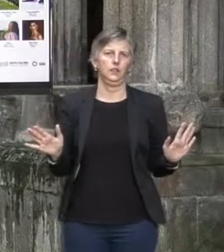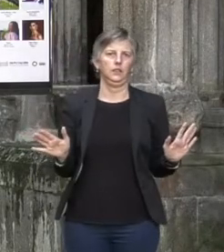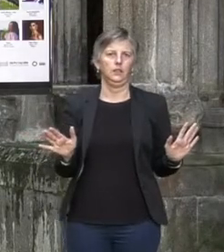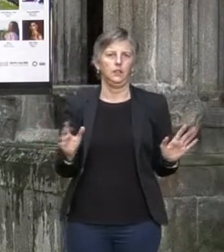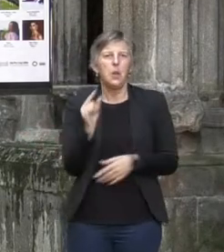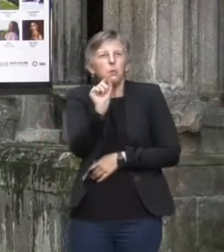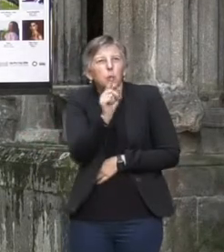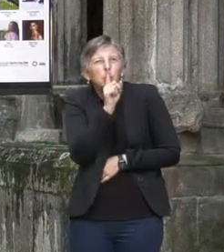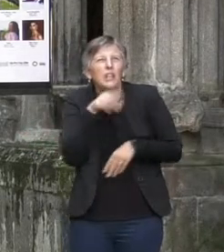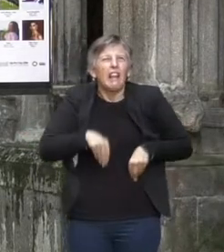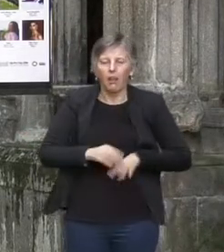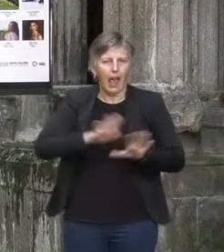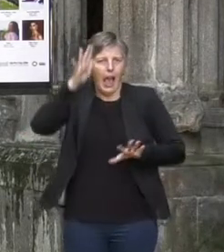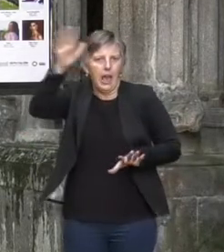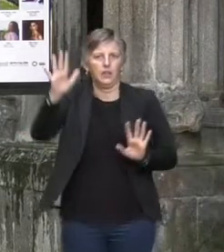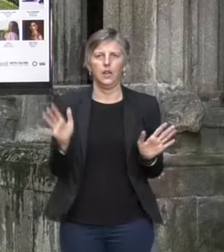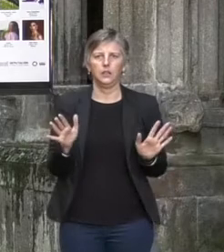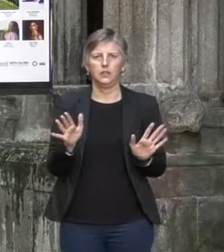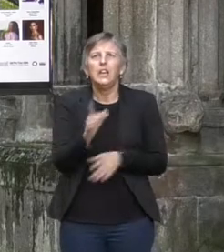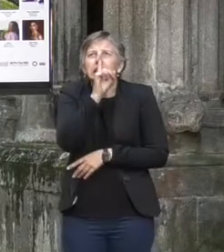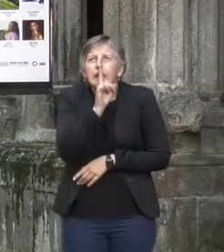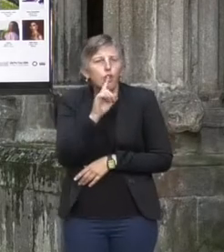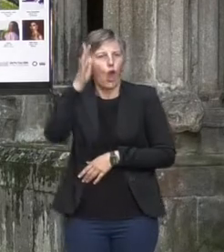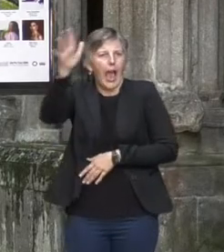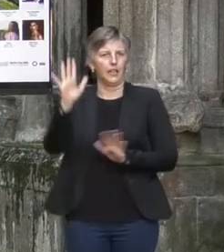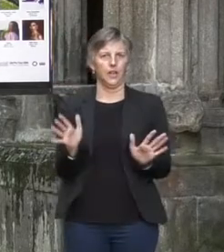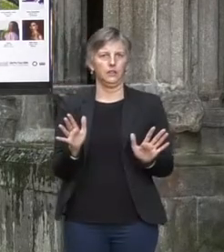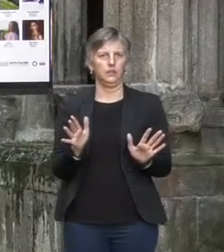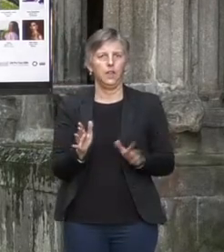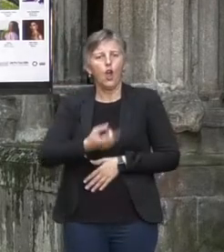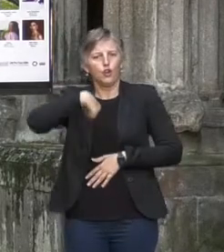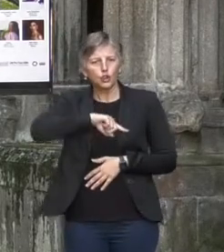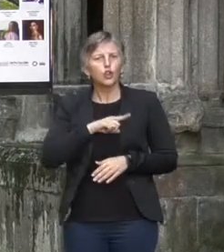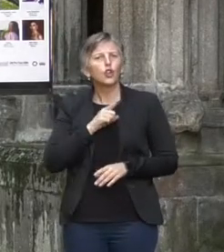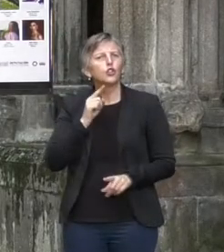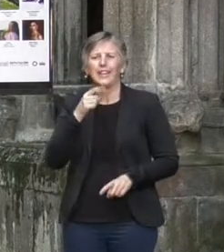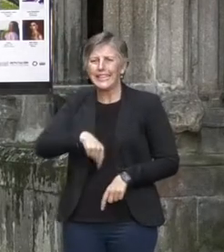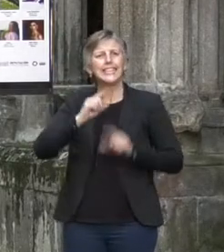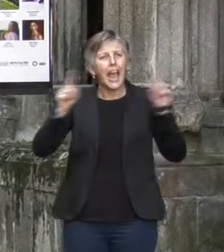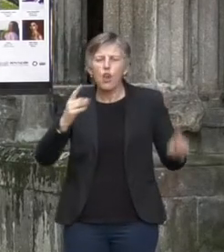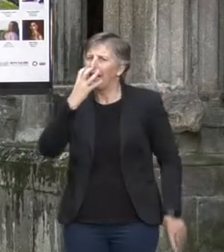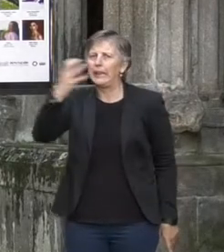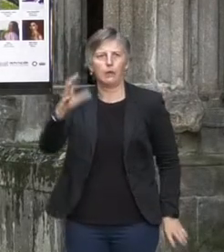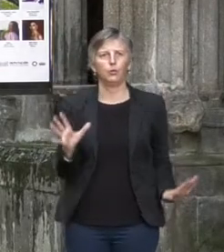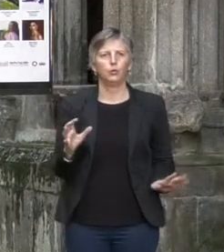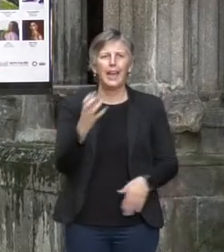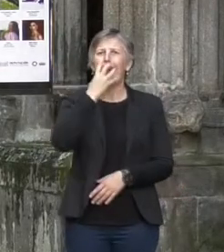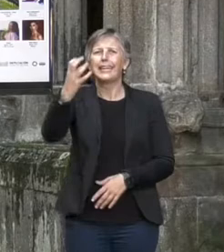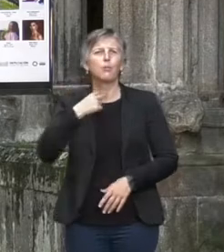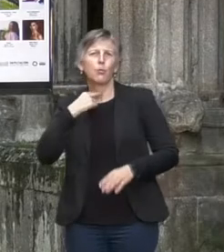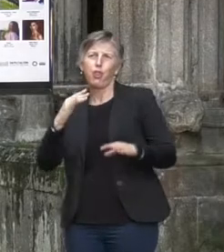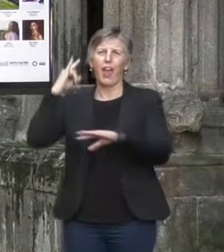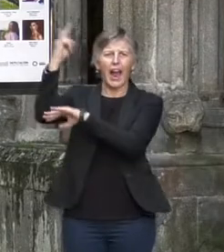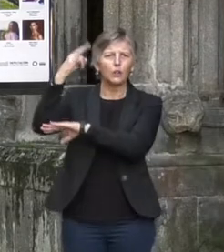dos minutos de silencio e estamos fartas do silencio. Nos imos berrar alto e